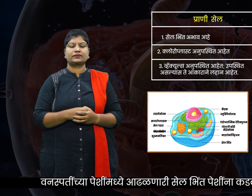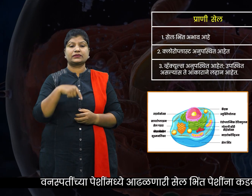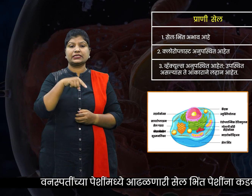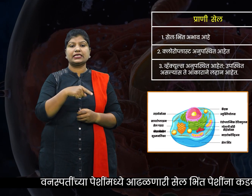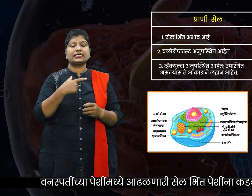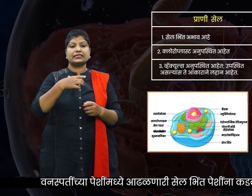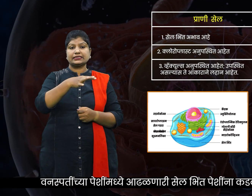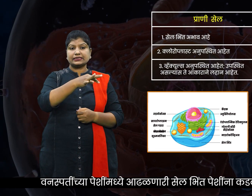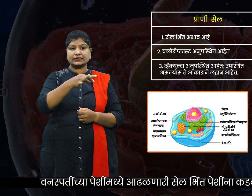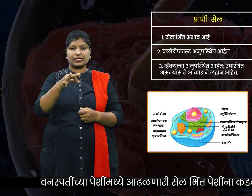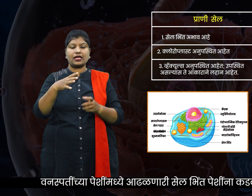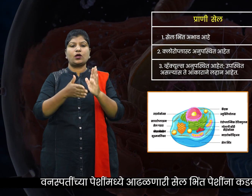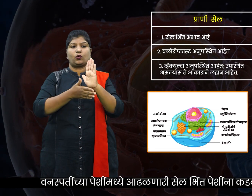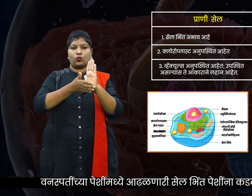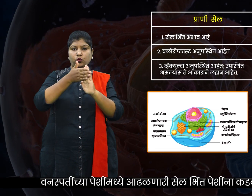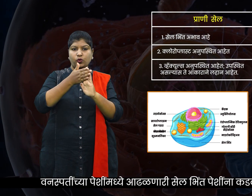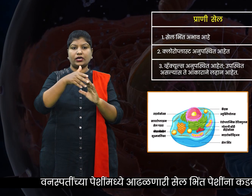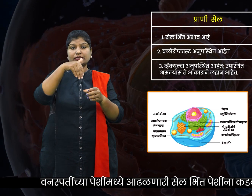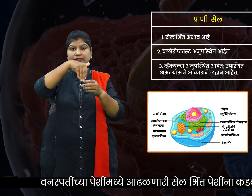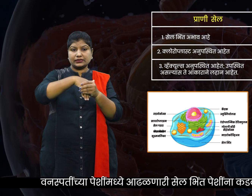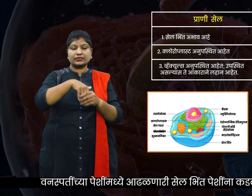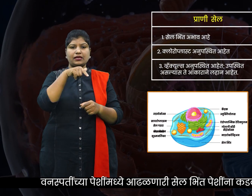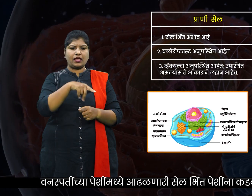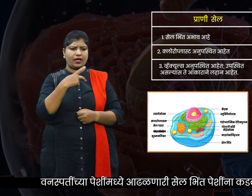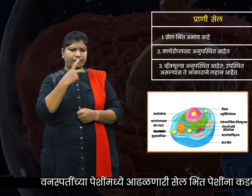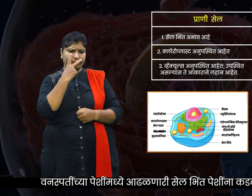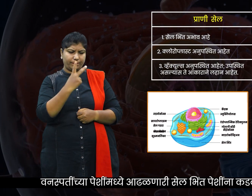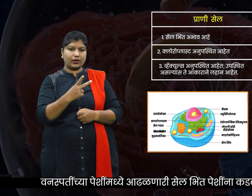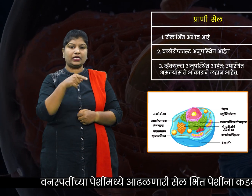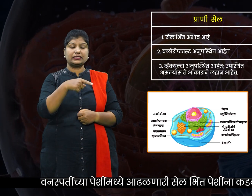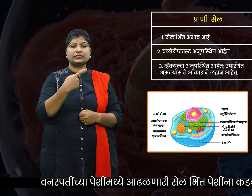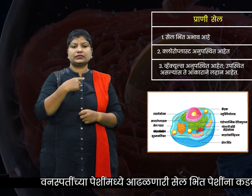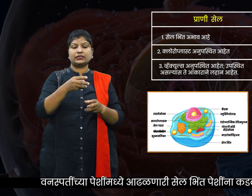वनस्पतीच्या पेशीमध्ये आढळणारी सेल भिंत पेशींना कडकपणा प्रदान करते.